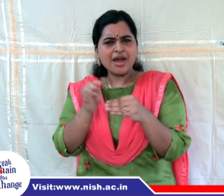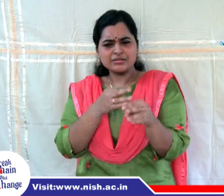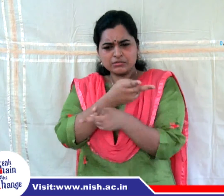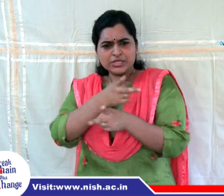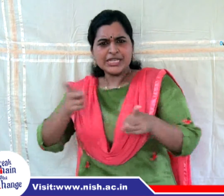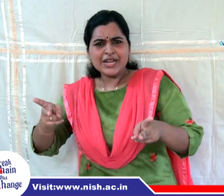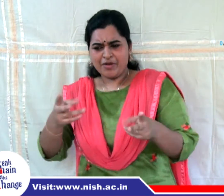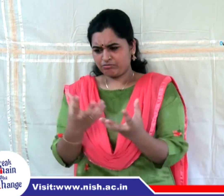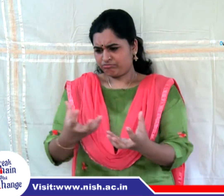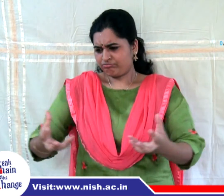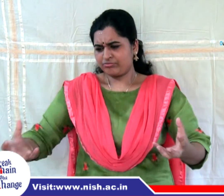പ്രതലങ്ങളിൽ വിവിധ താപനിലയിൽ